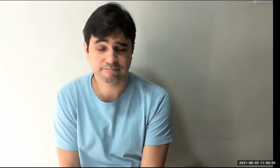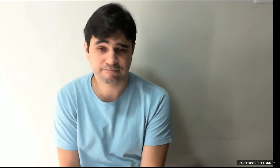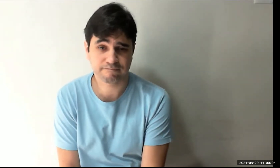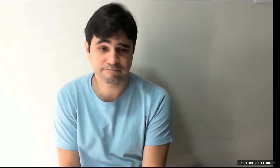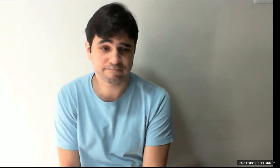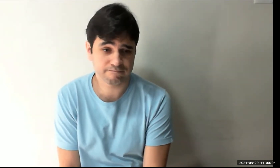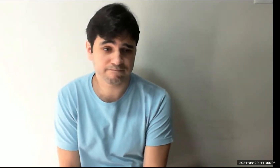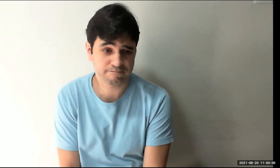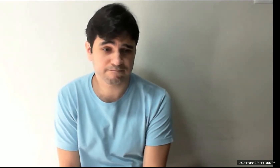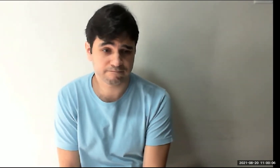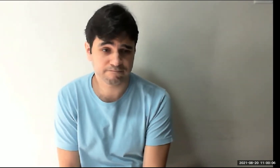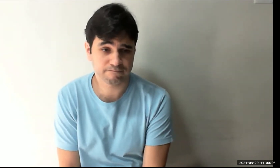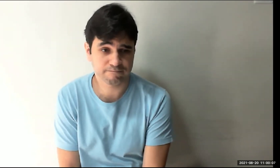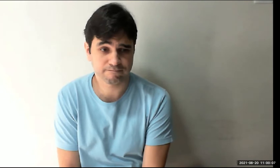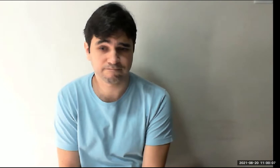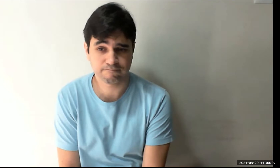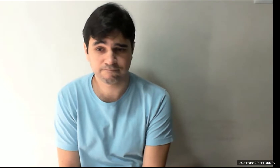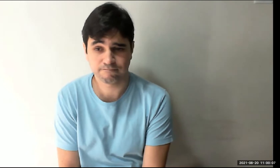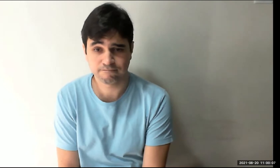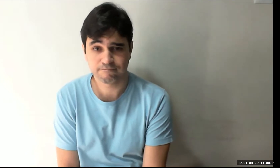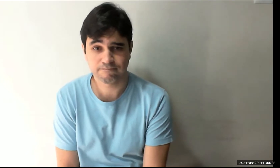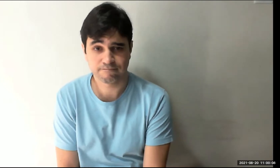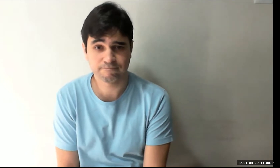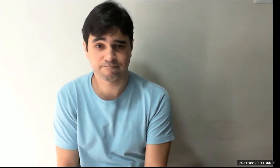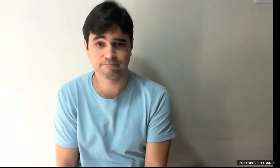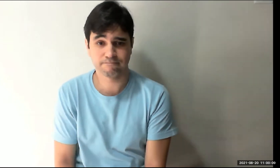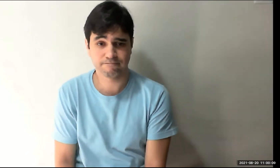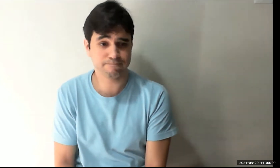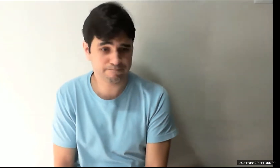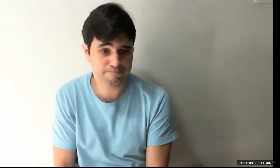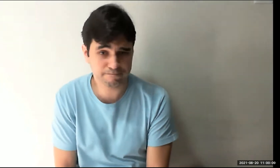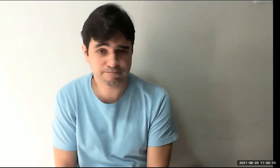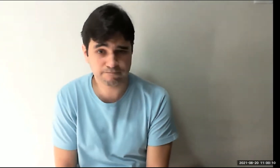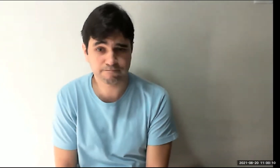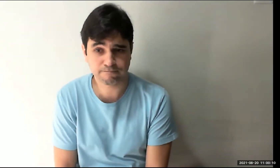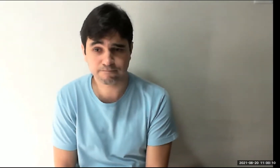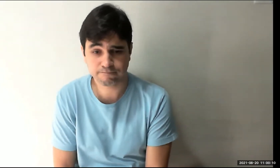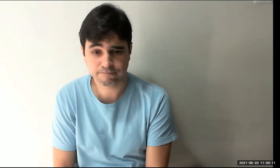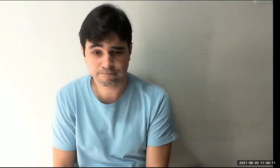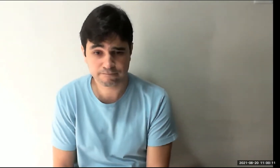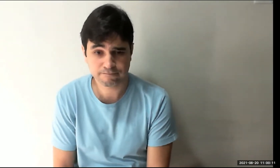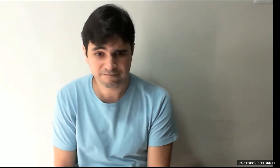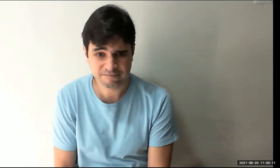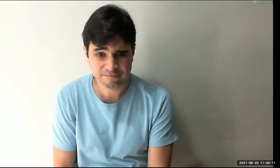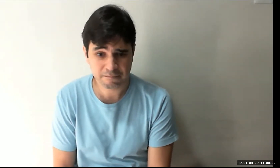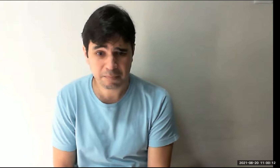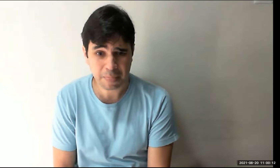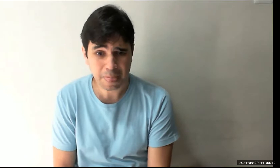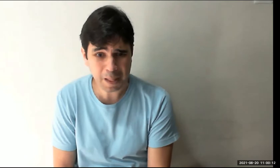Foi assim que aconteceu a produção. Sim, mas eles estão usando os seus sinais agora? Você viu depois que você